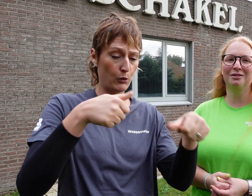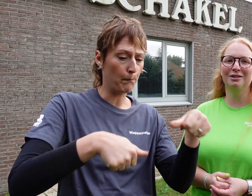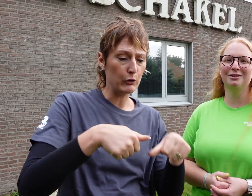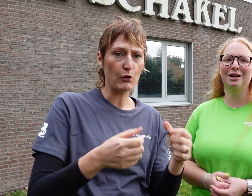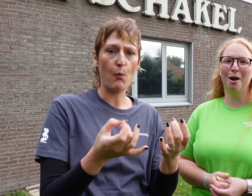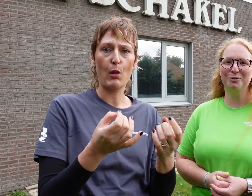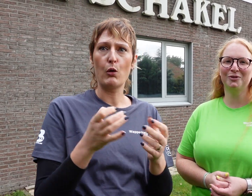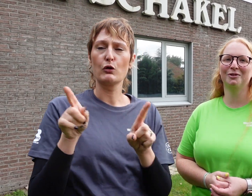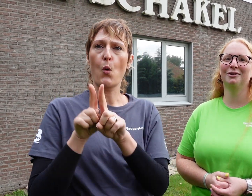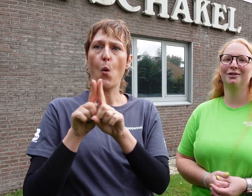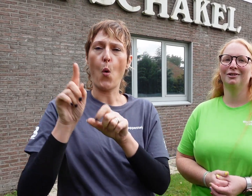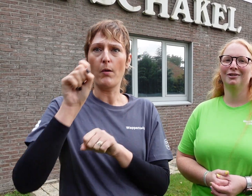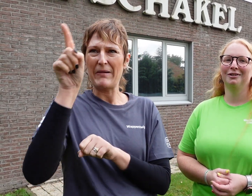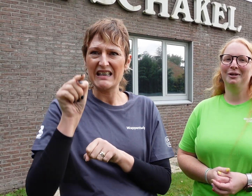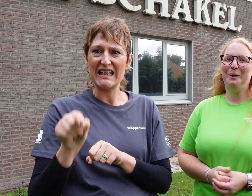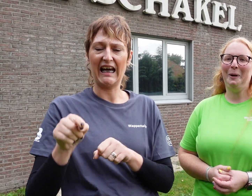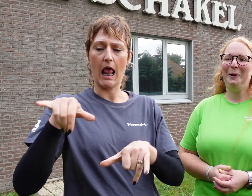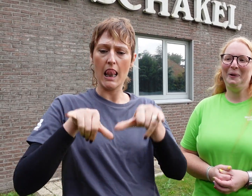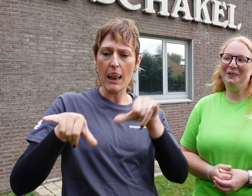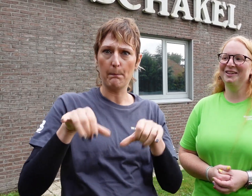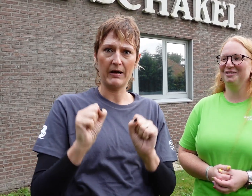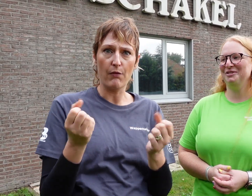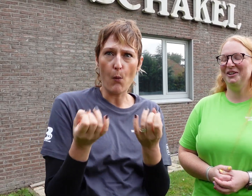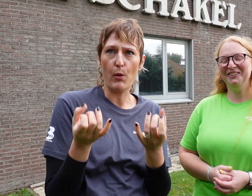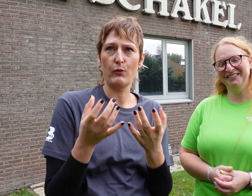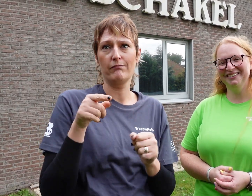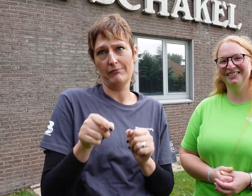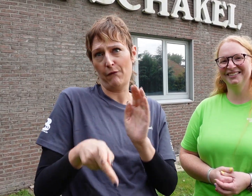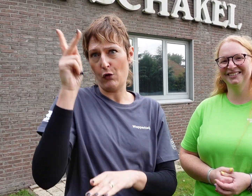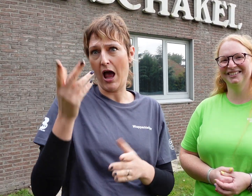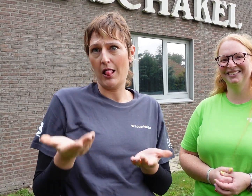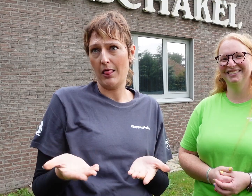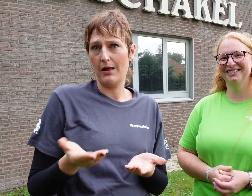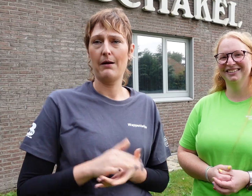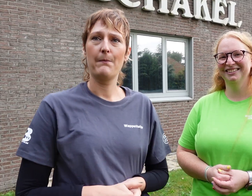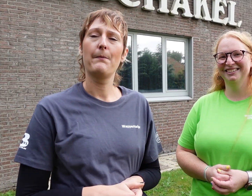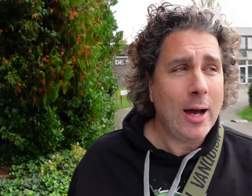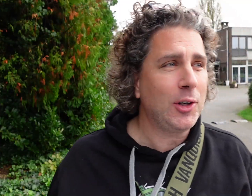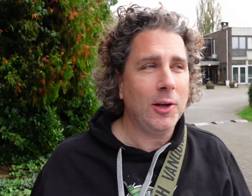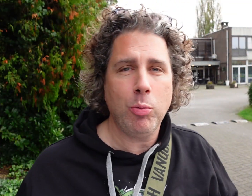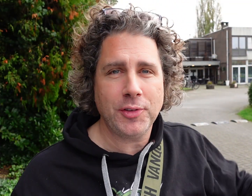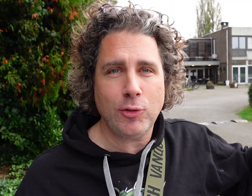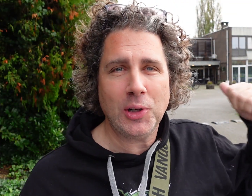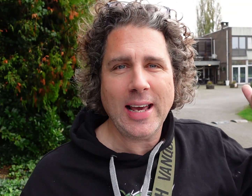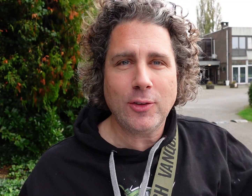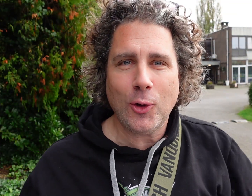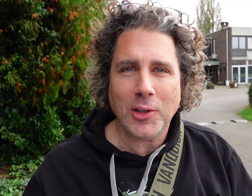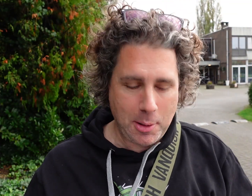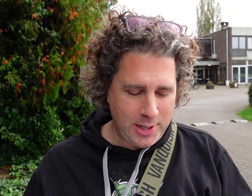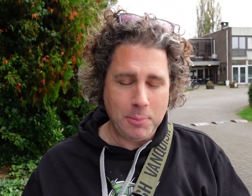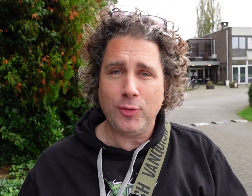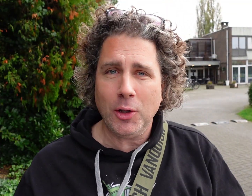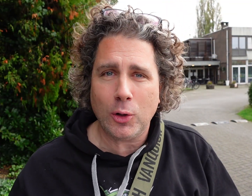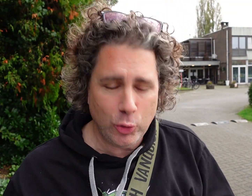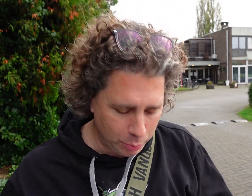mysteries laps heerlijk Nou dat is al een heel lekker begin ik ben maar heel even naar buiten gelopen want het is natuurlijk lekker druk